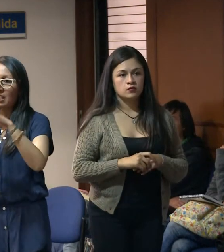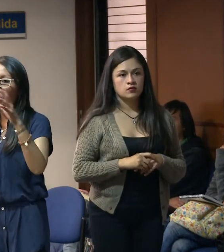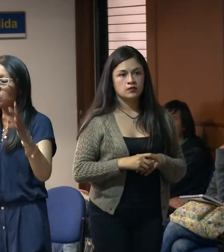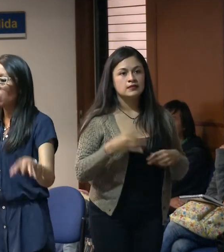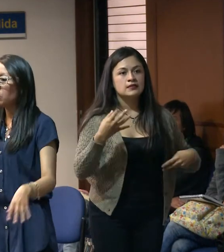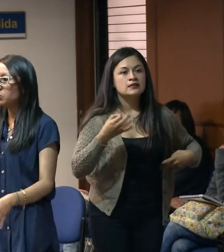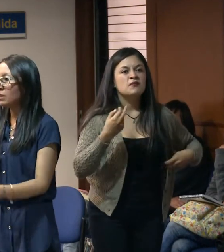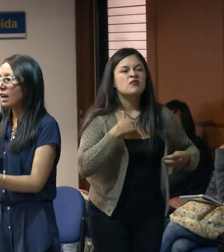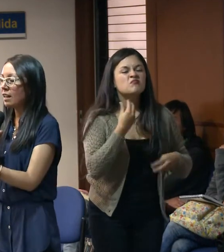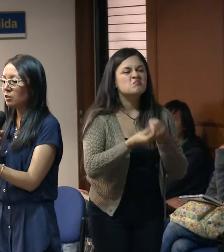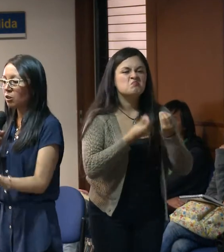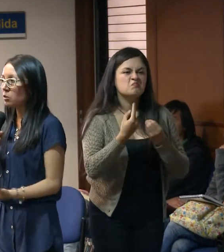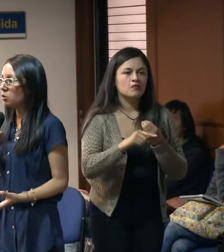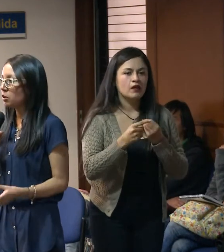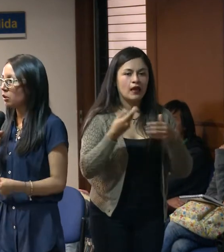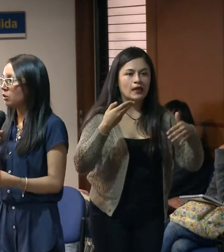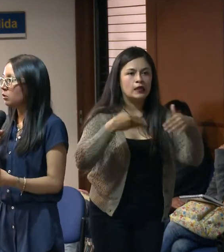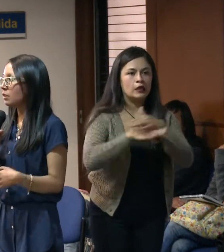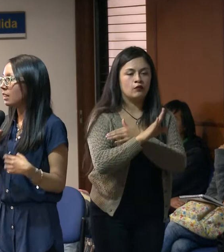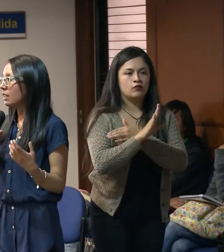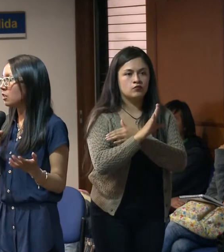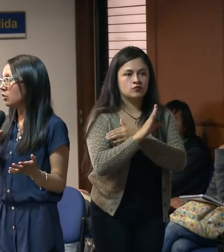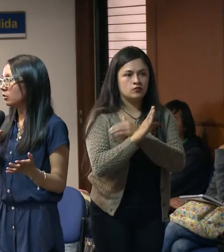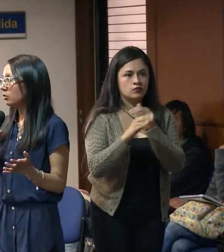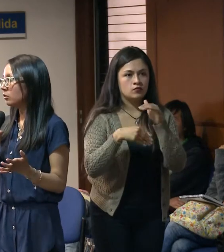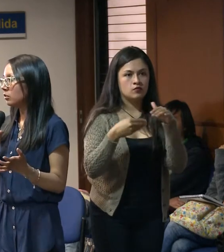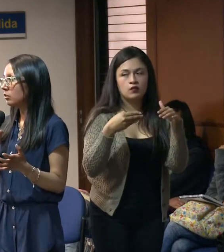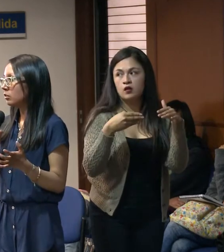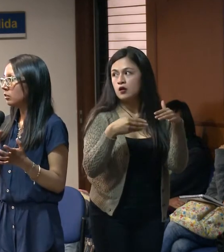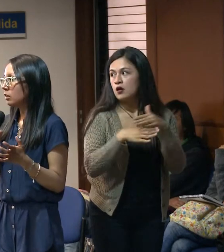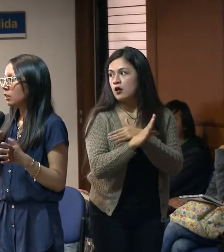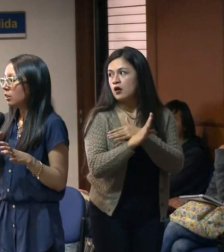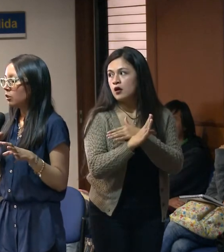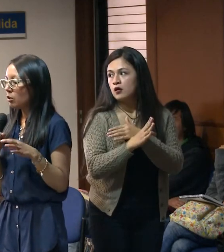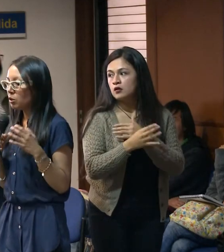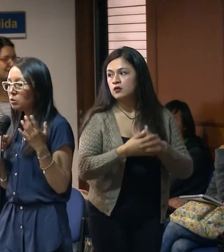siempre hacíamos como una introducción con una narración,